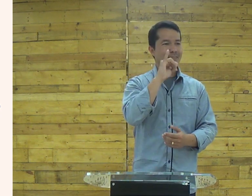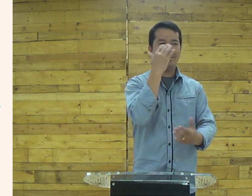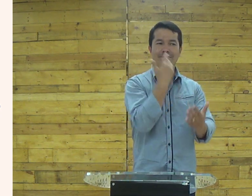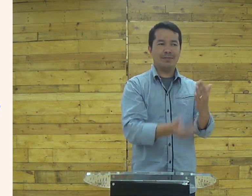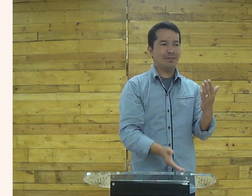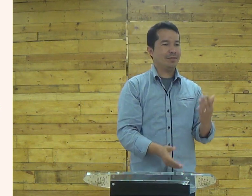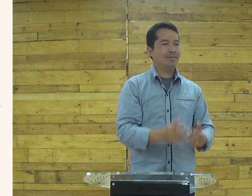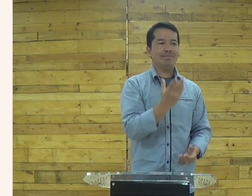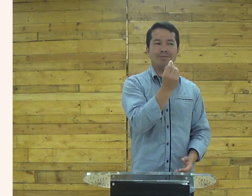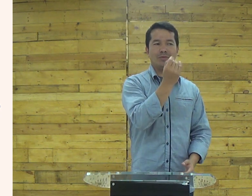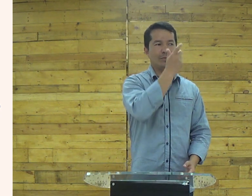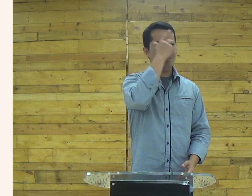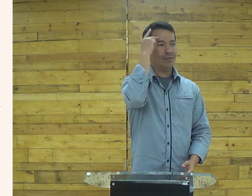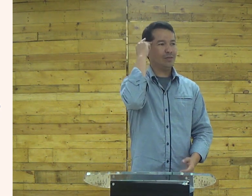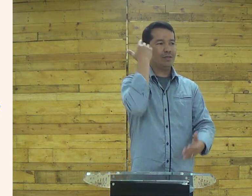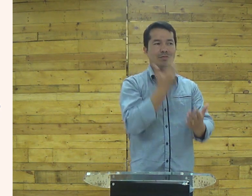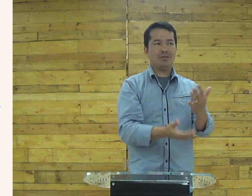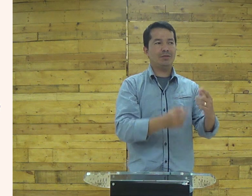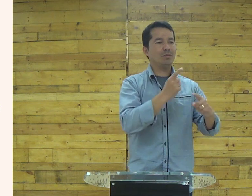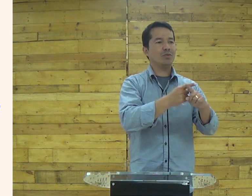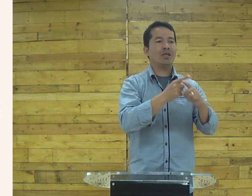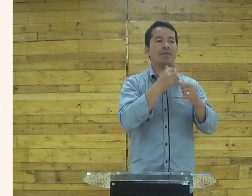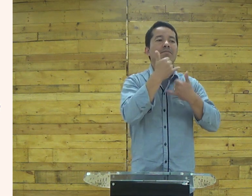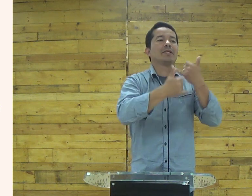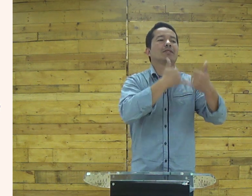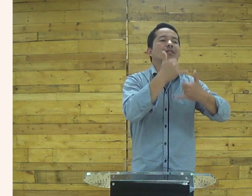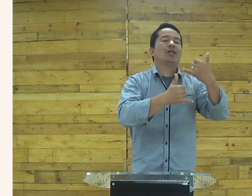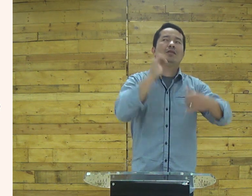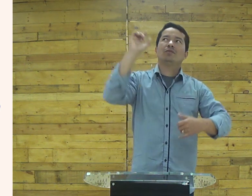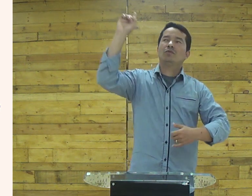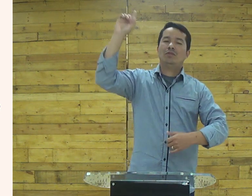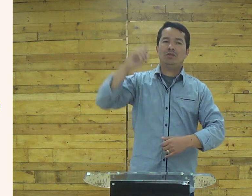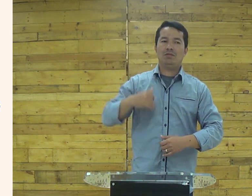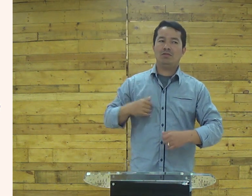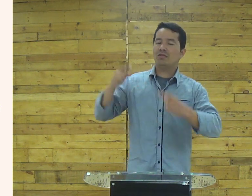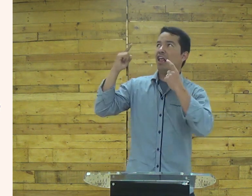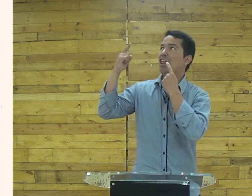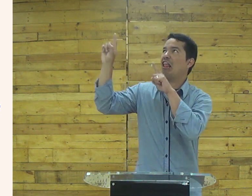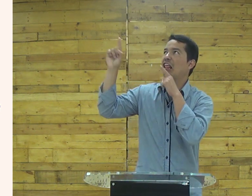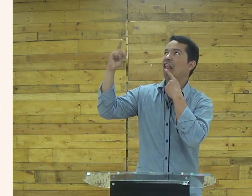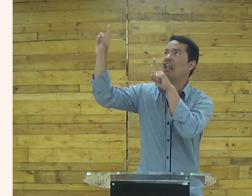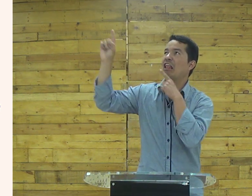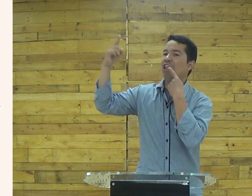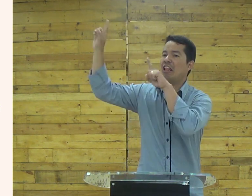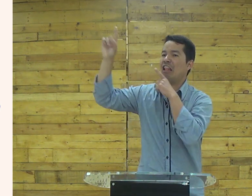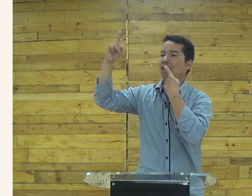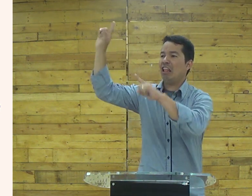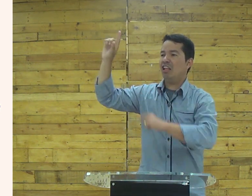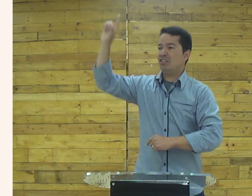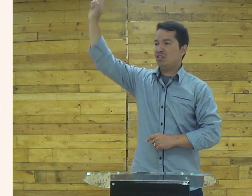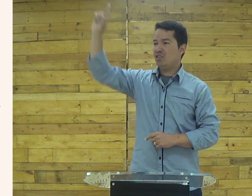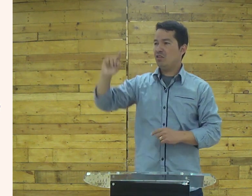Muitas pessoas estão condenadas porque brincaram com Deus, zombaram de